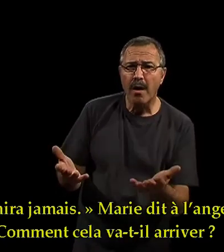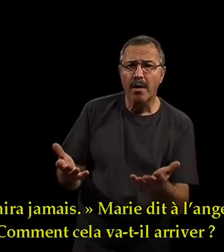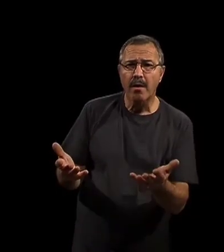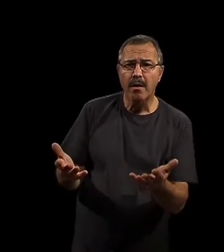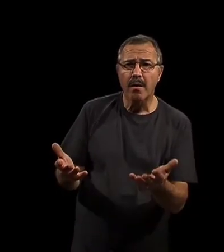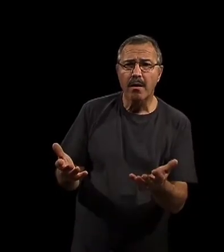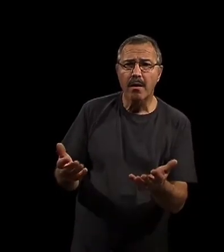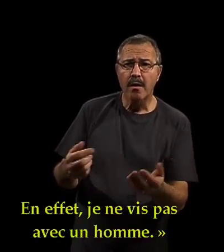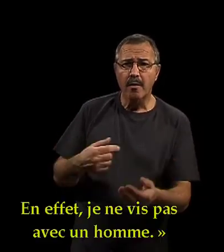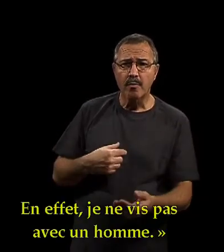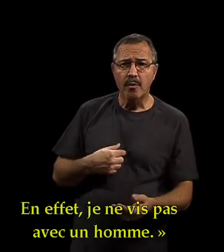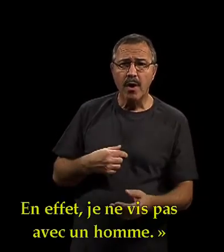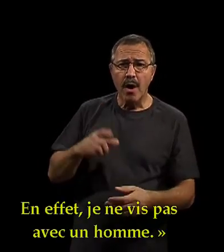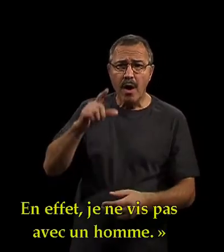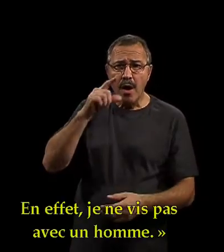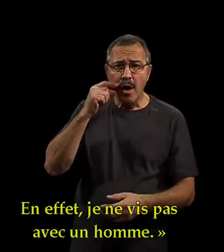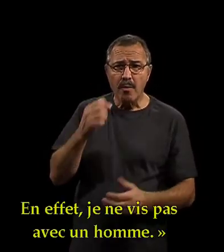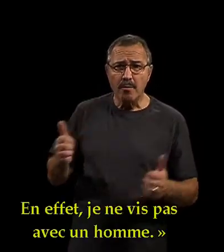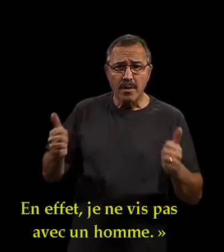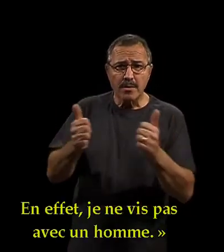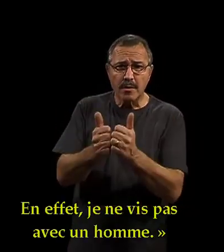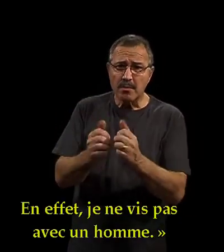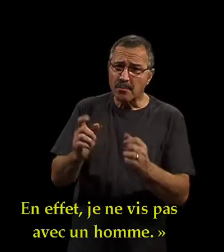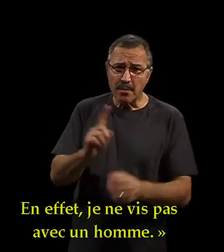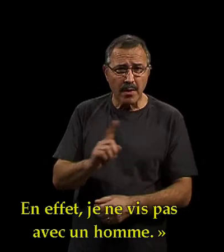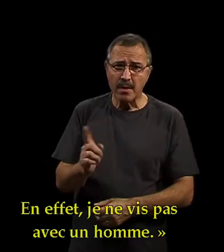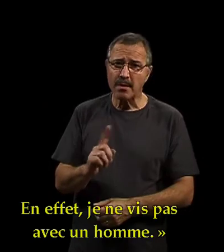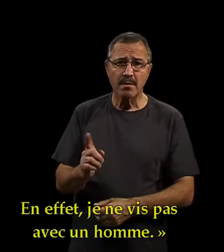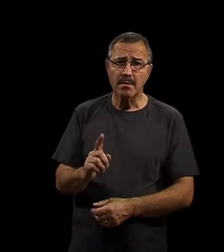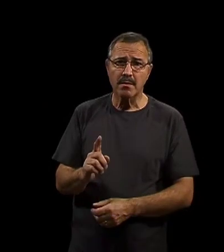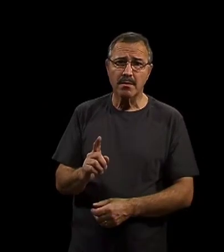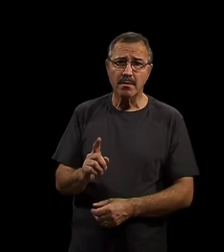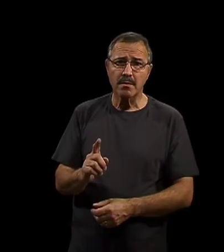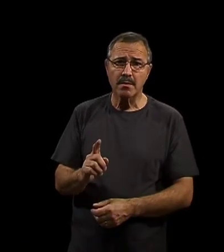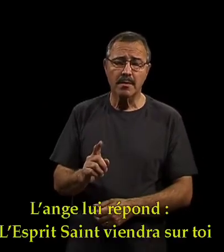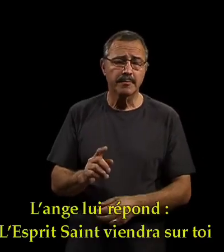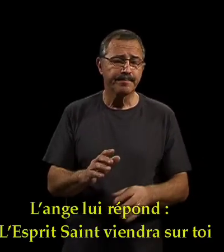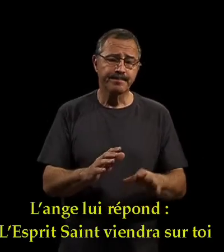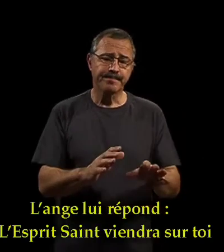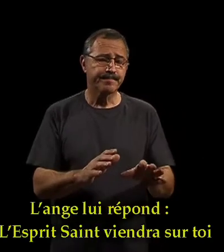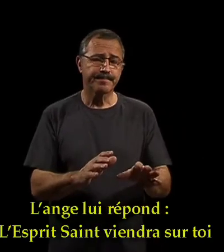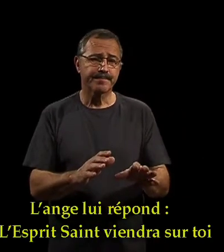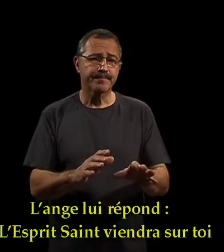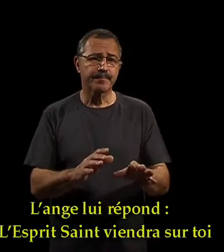Comment cela va-t-il arriver? En effet, je ne vis pas avec un homme. L'ange lui